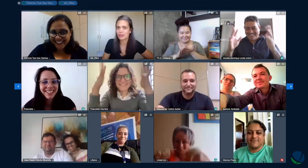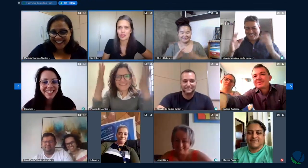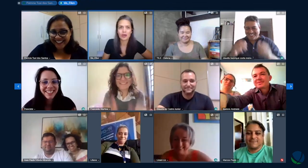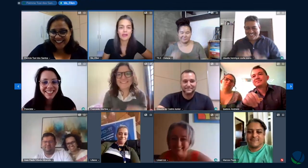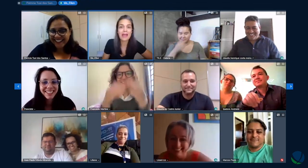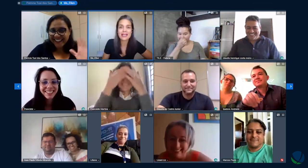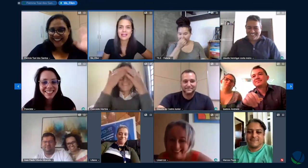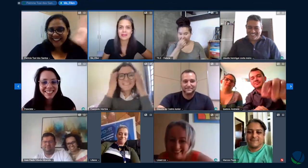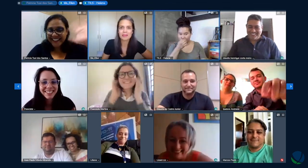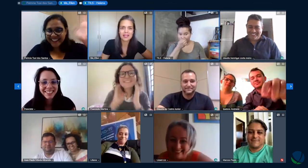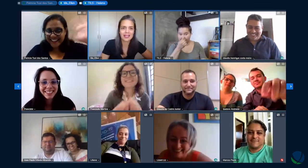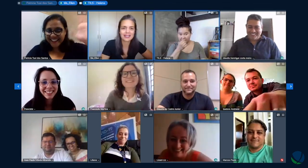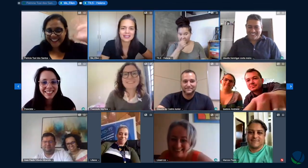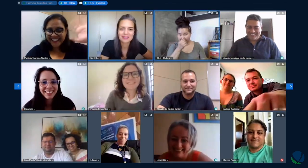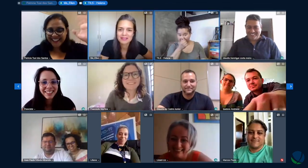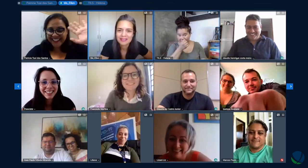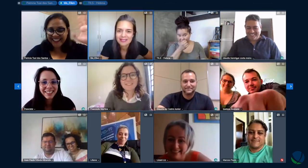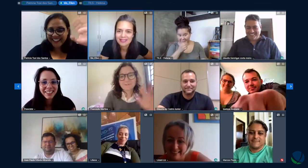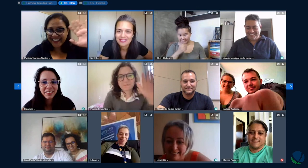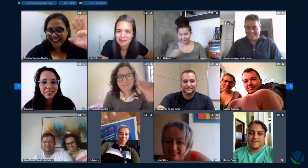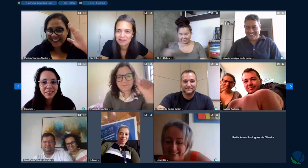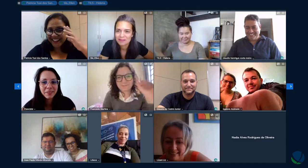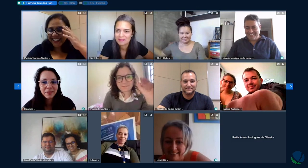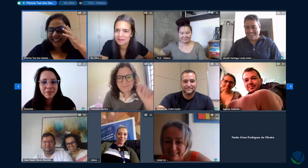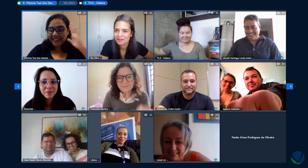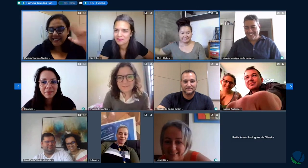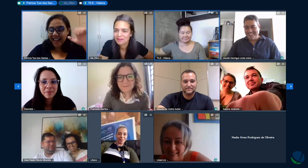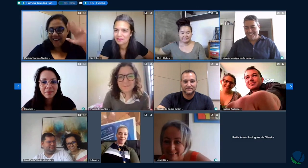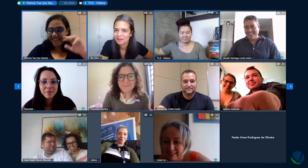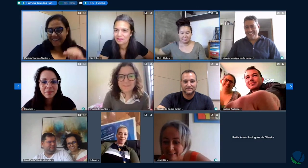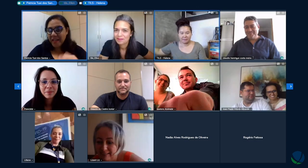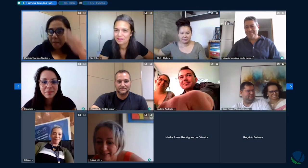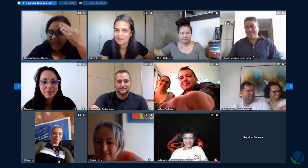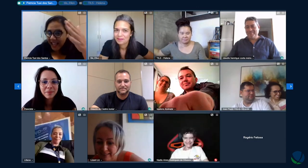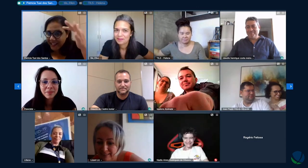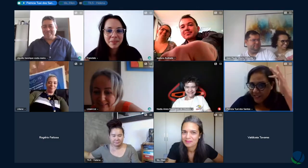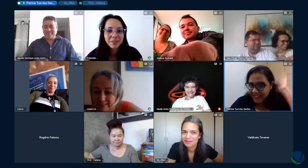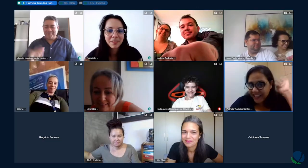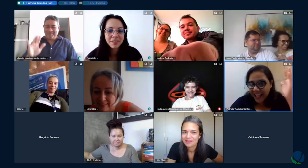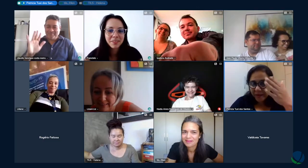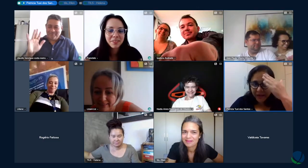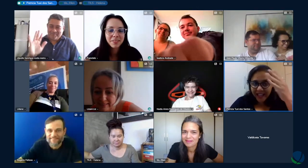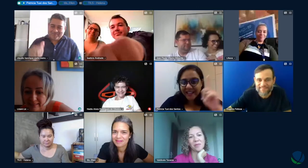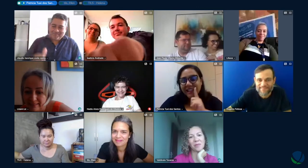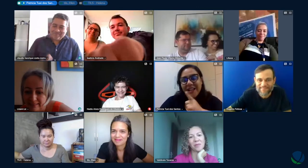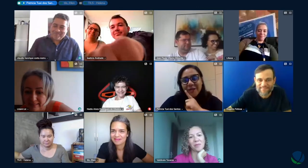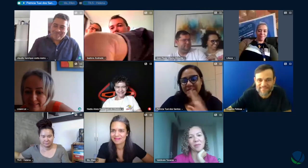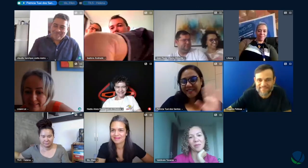Novo mestre, obrigada. Tchau. Obrigada.